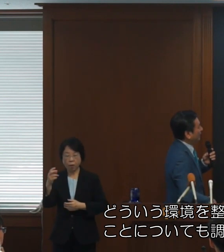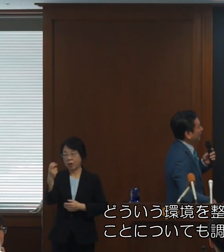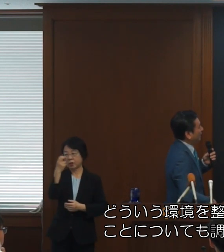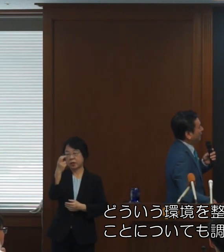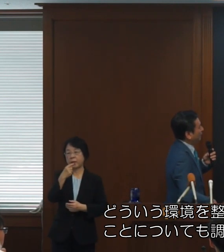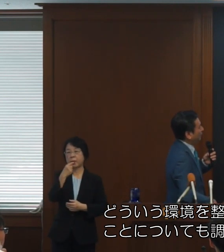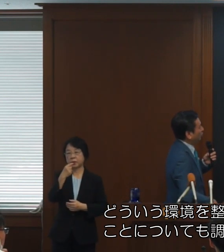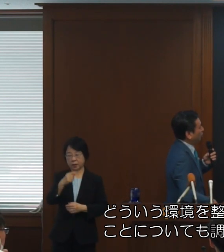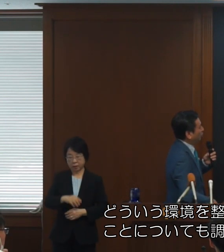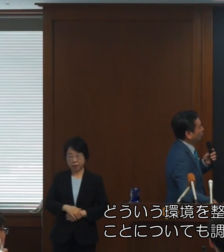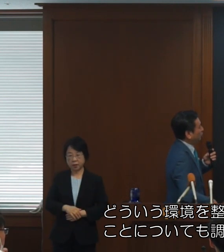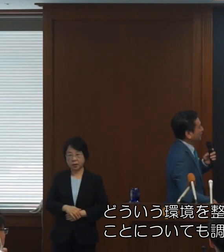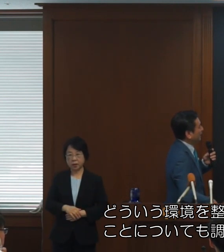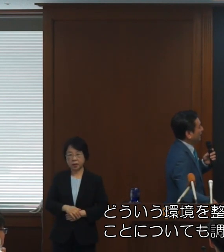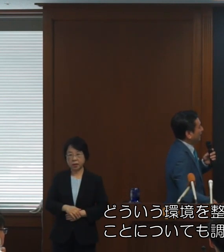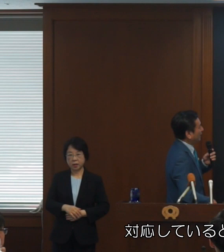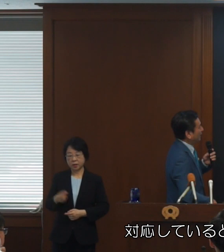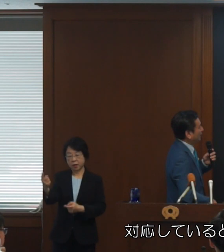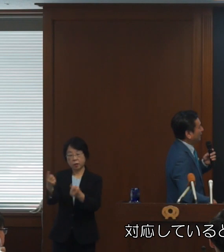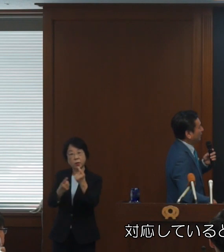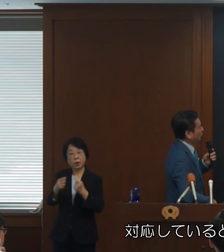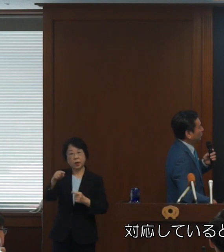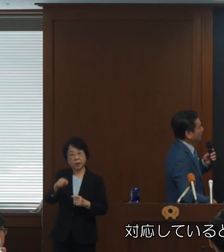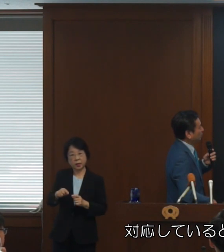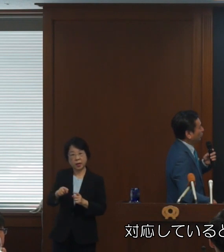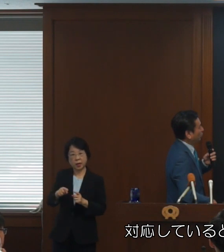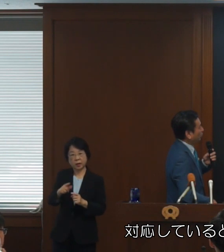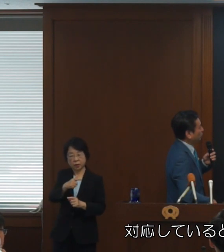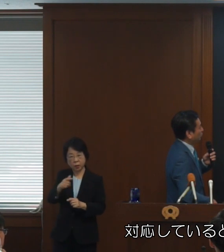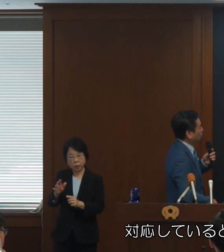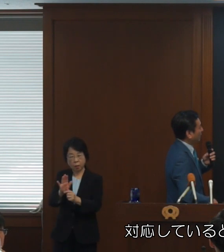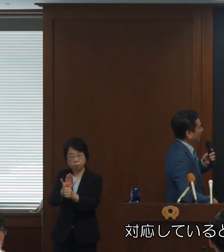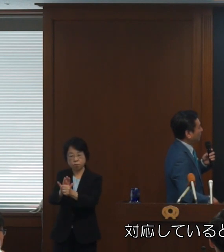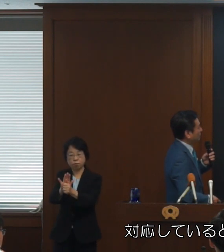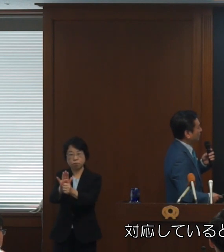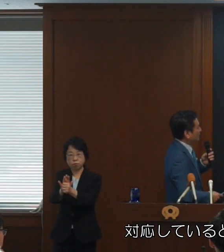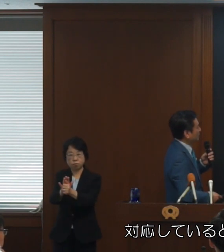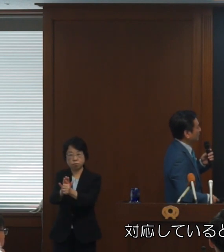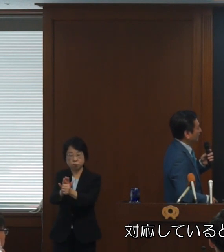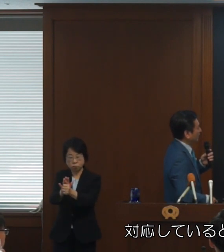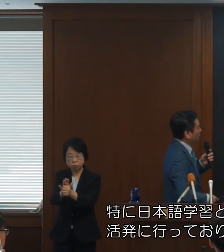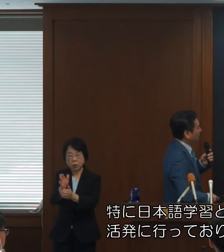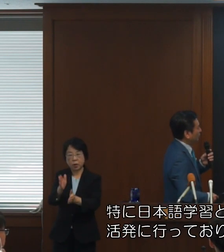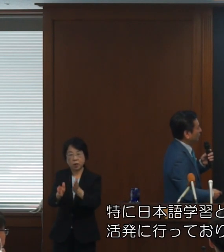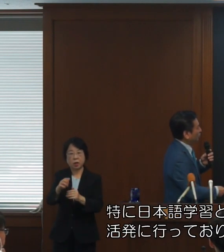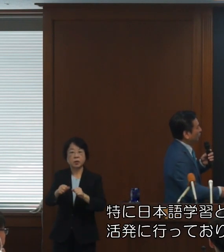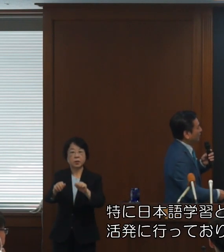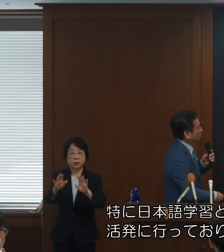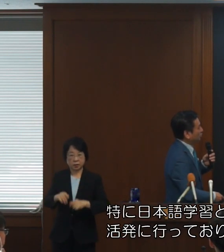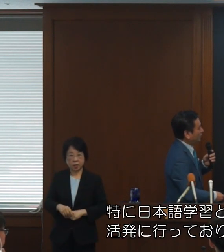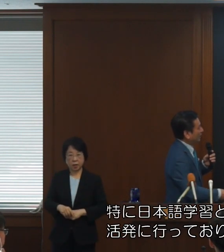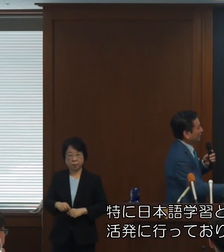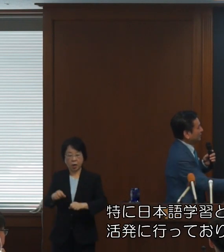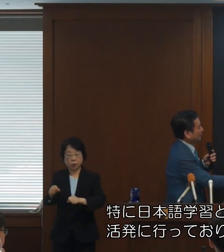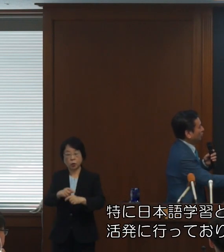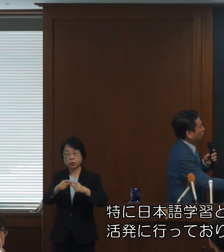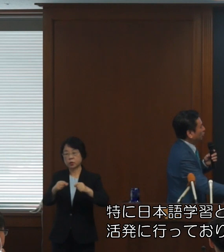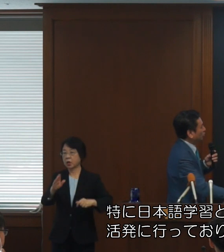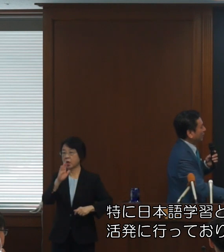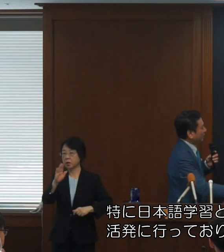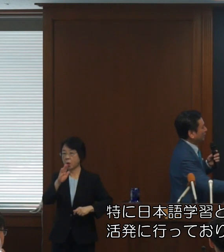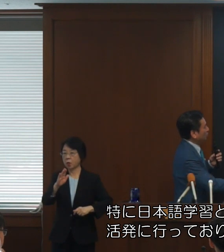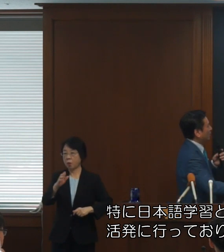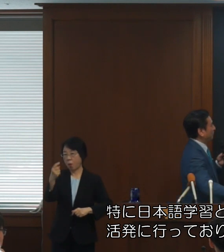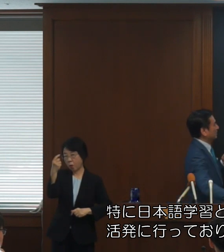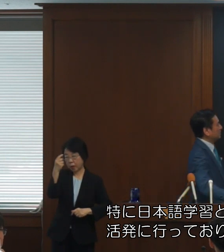てフォローをしながら対応をしているということでございます特に日本語学習とか地域